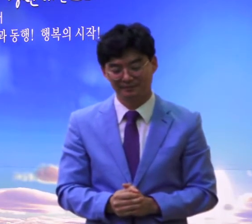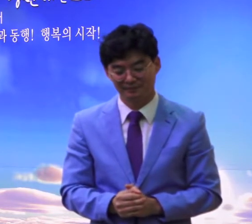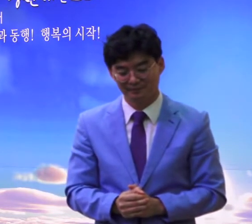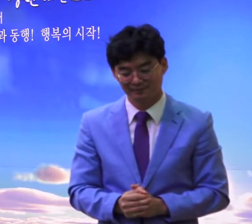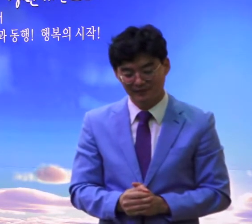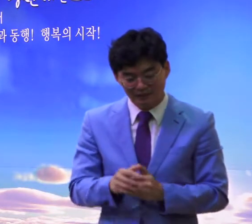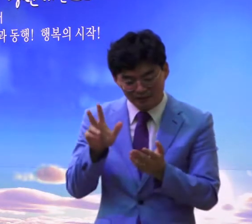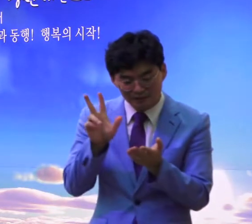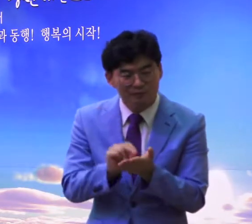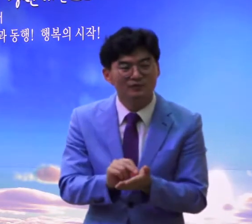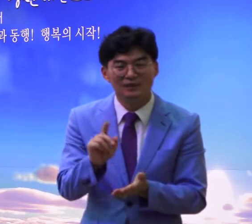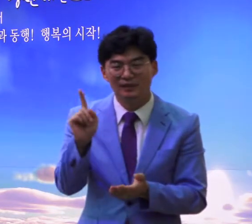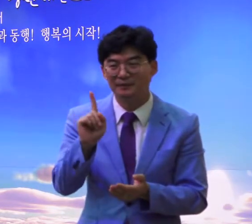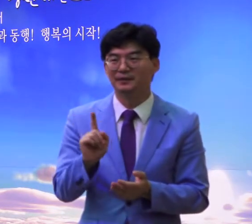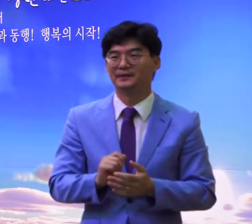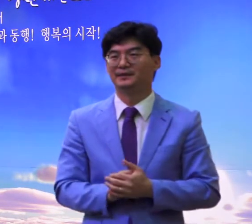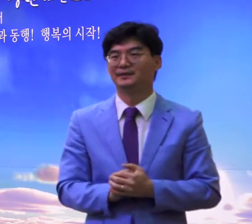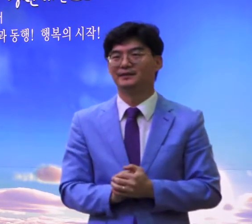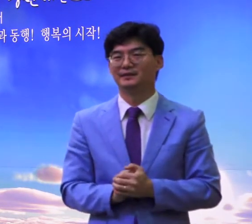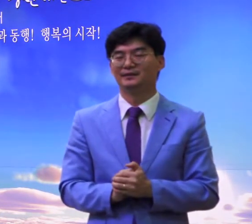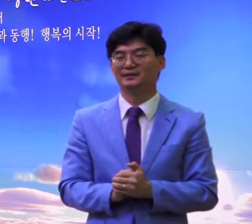그런데 문제가 우리 안에 있습니다.